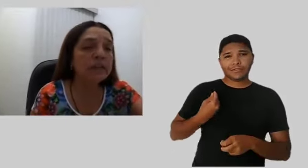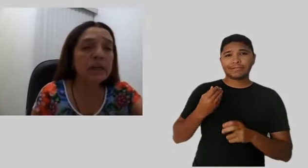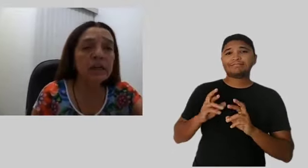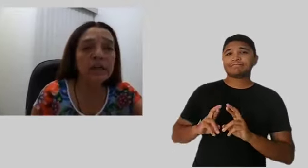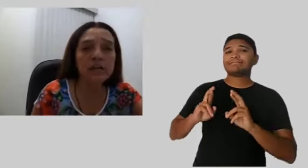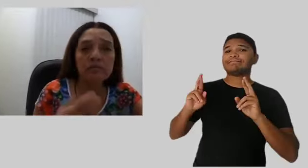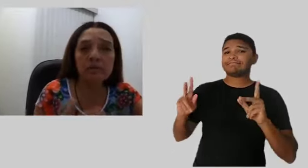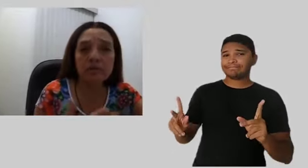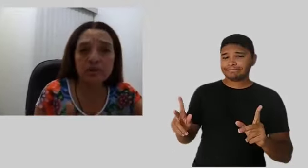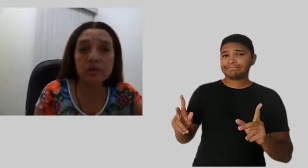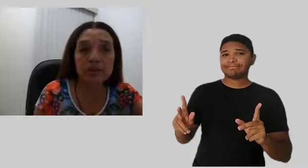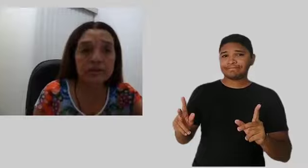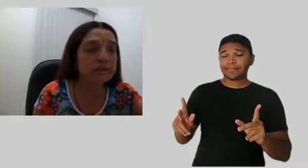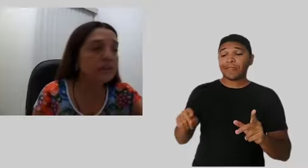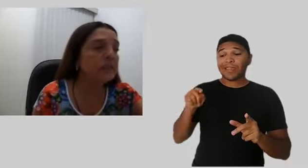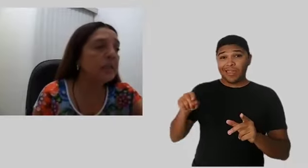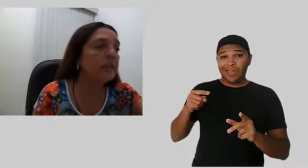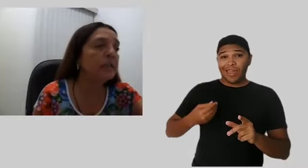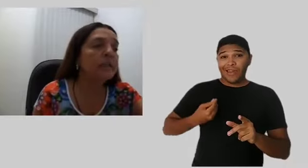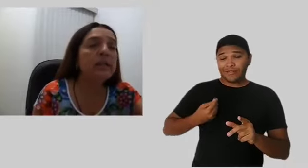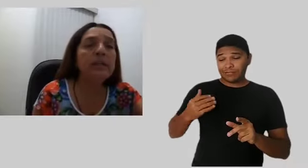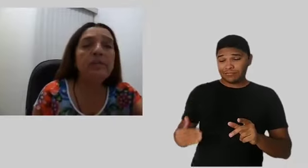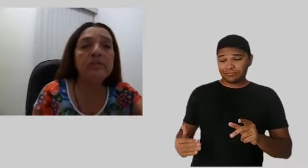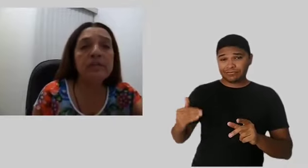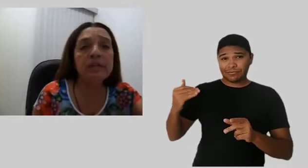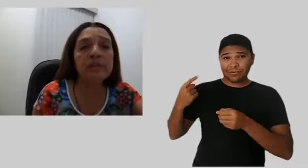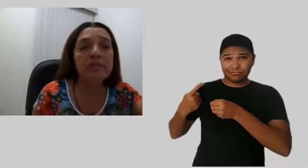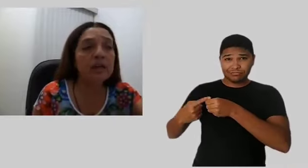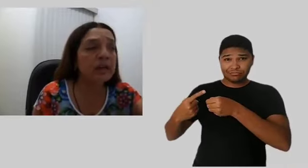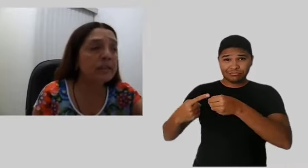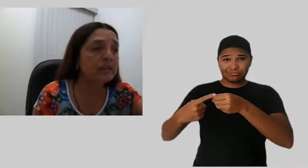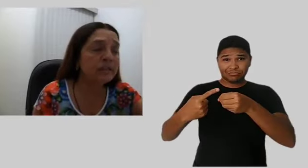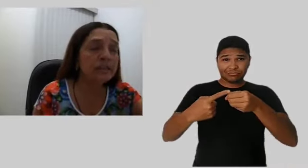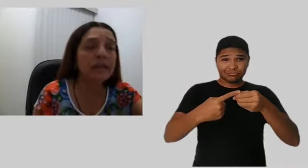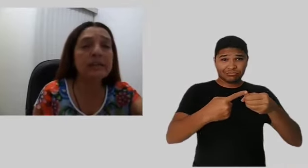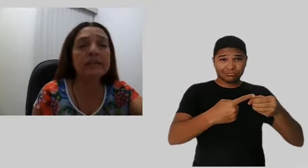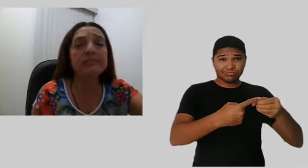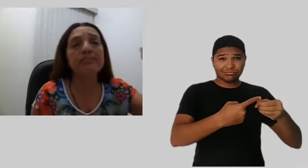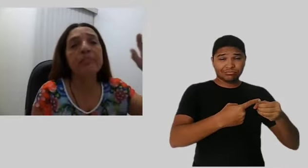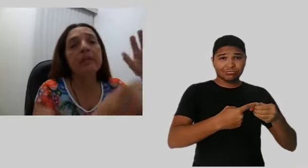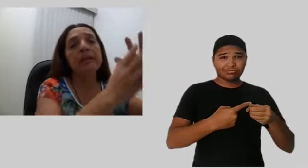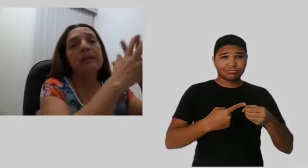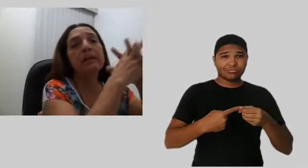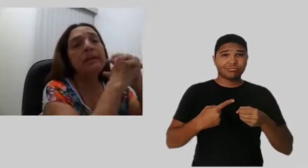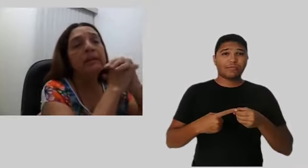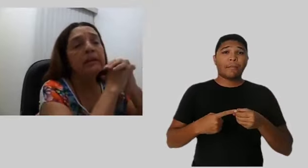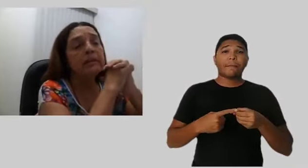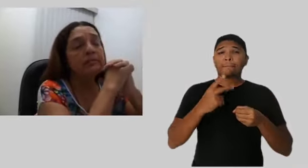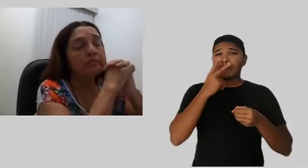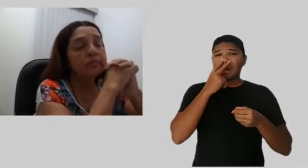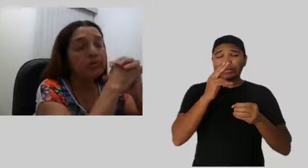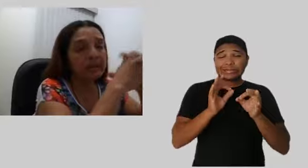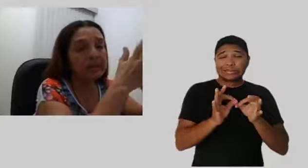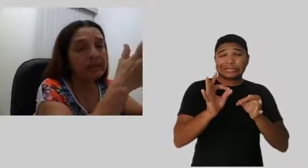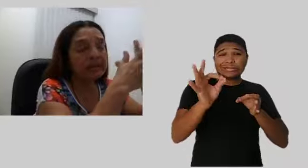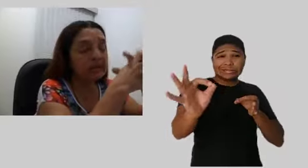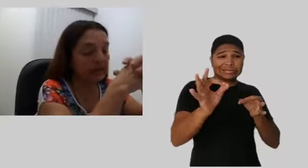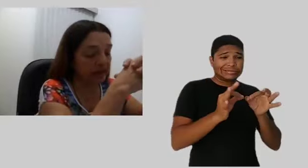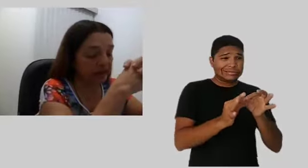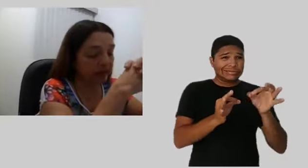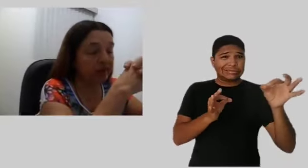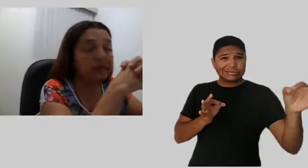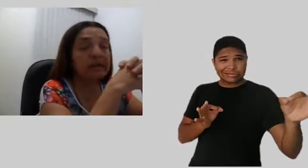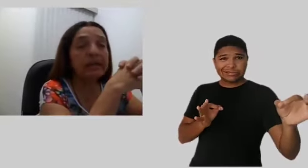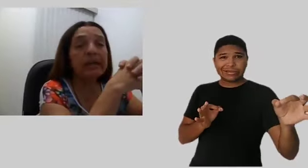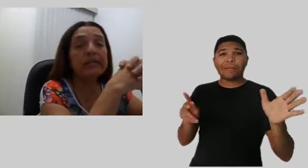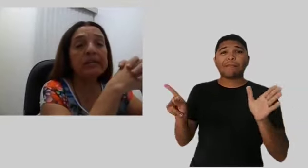veja que ele já é uma história diferenciada. Ele vivia em lugares, em cidades, quando criança,